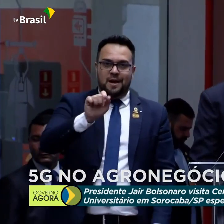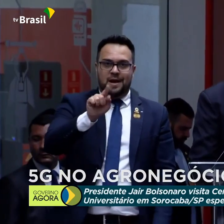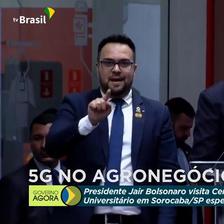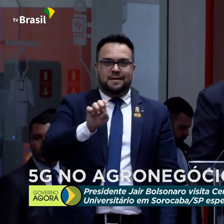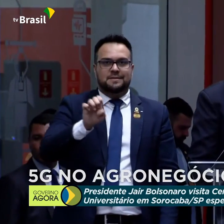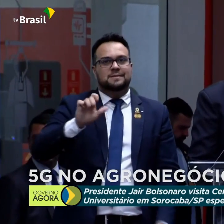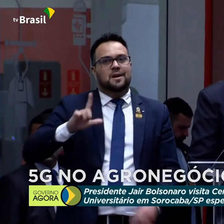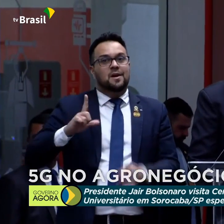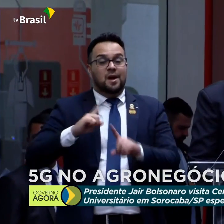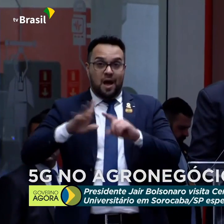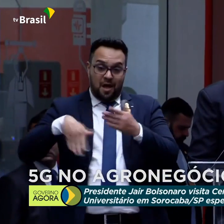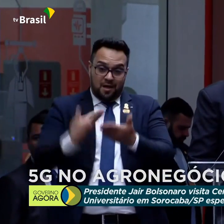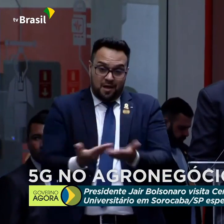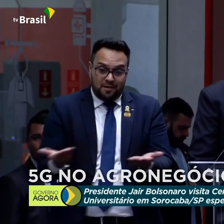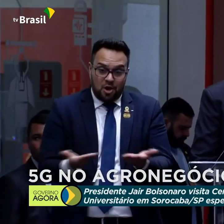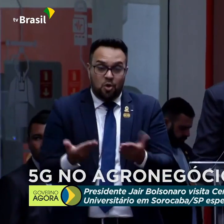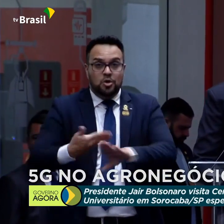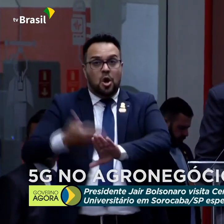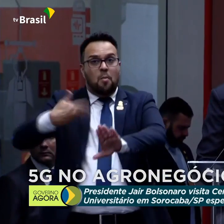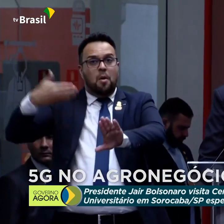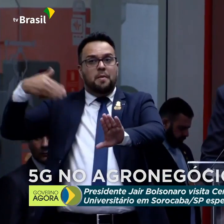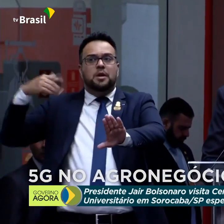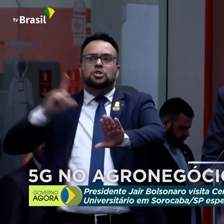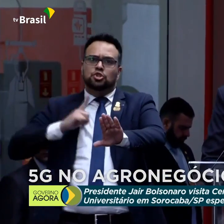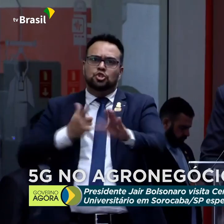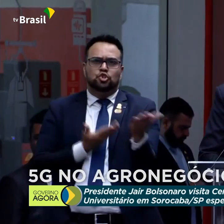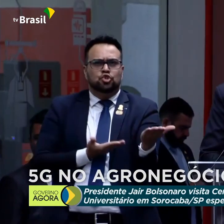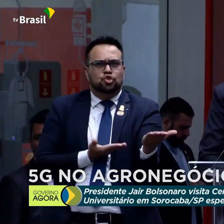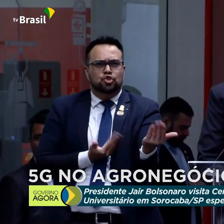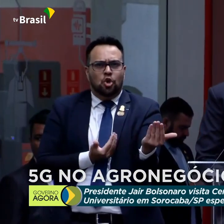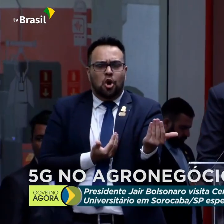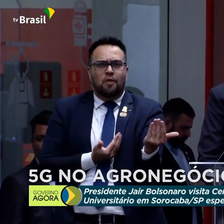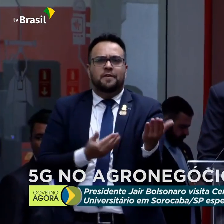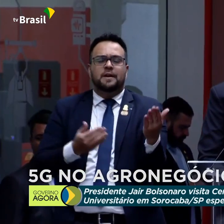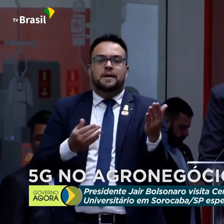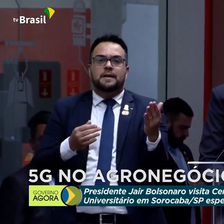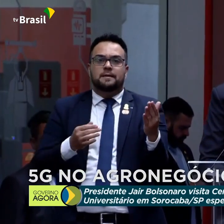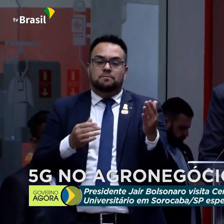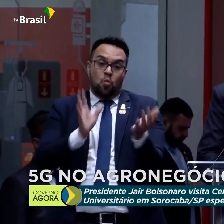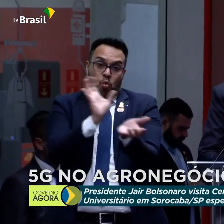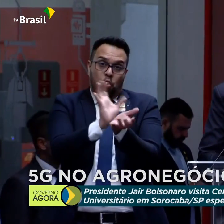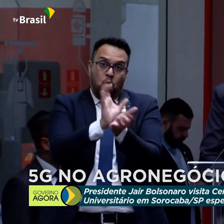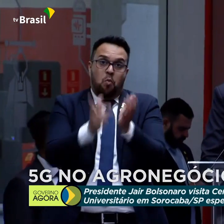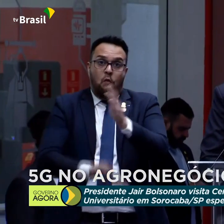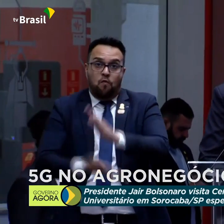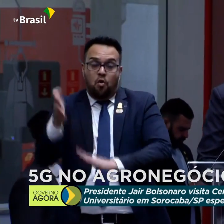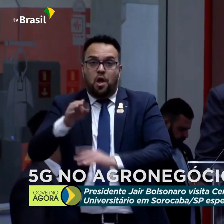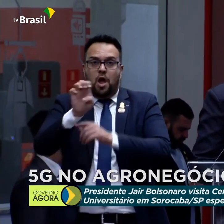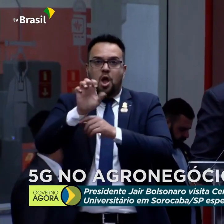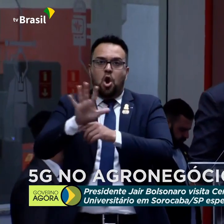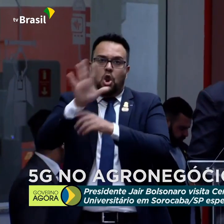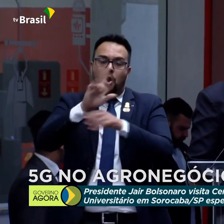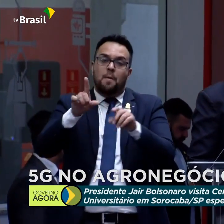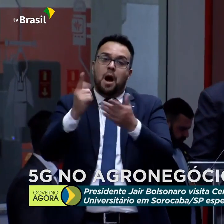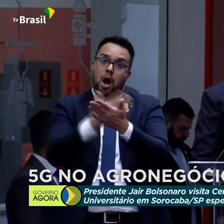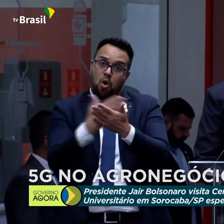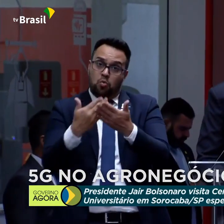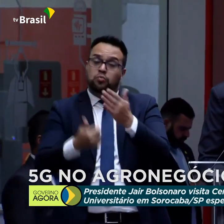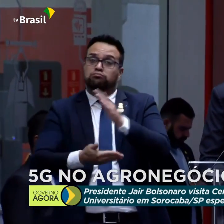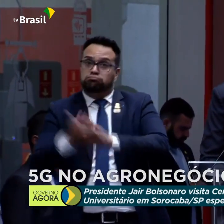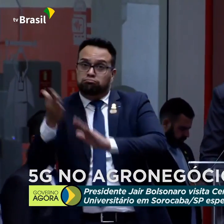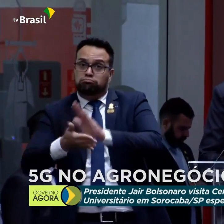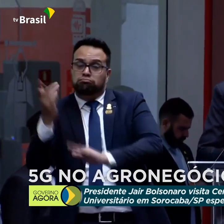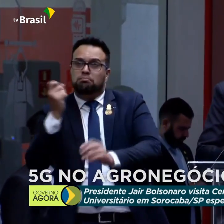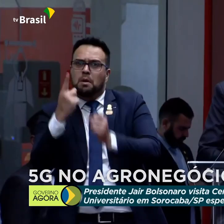E naquele momento, foram algumas centenas de jovens que foram especialmente para a Europa e alguns para o Japão aprender